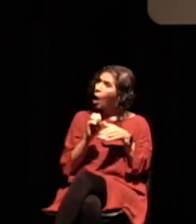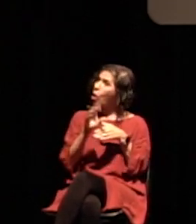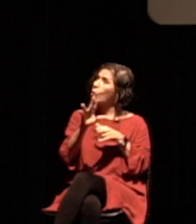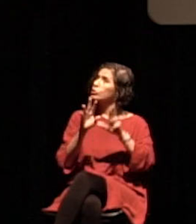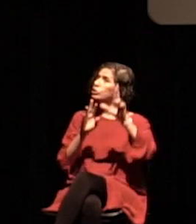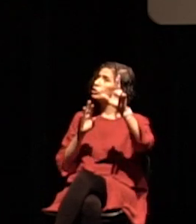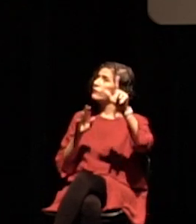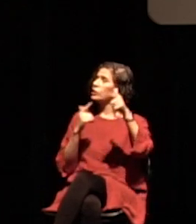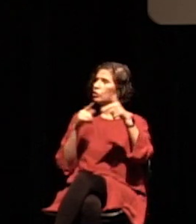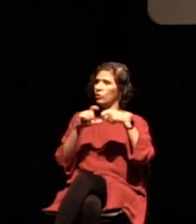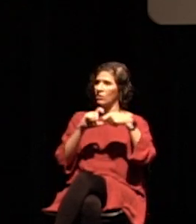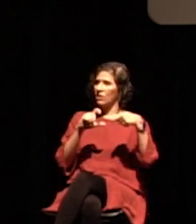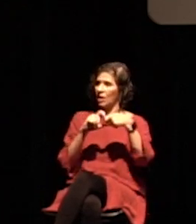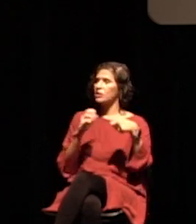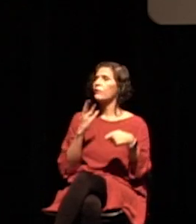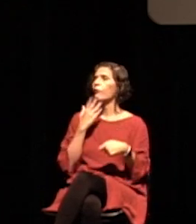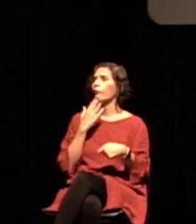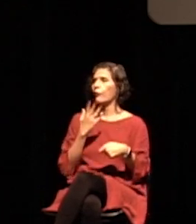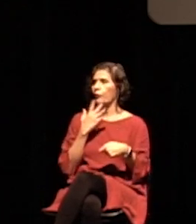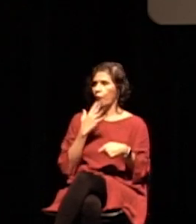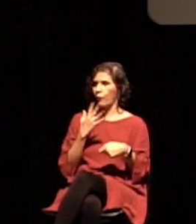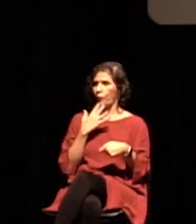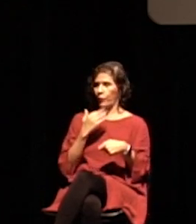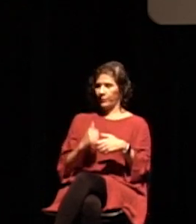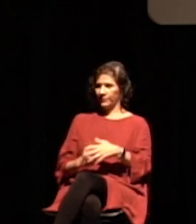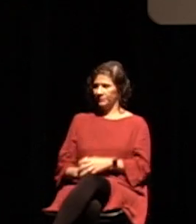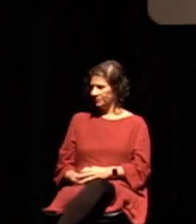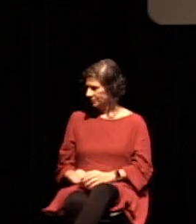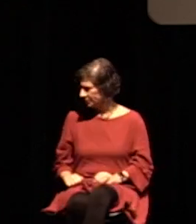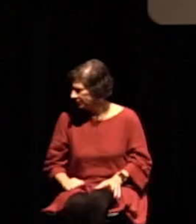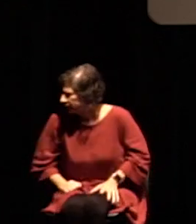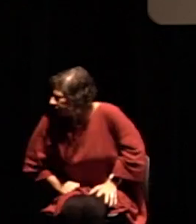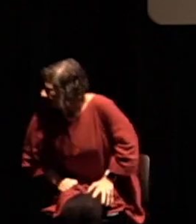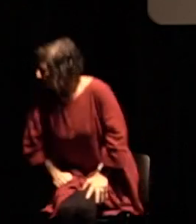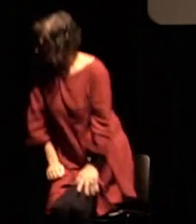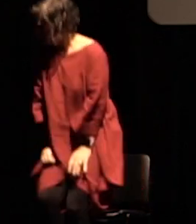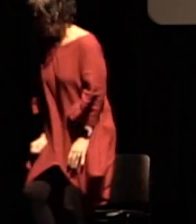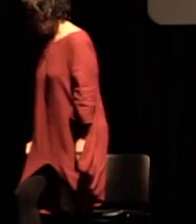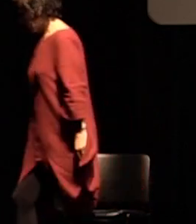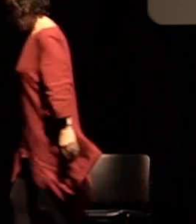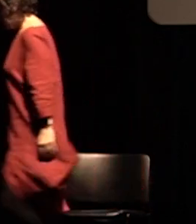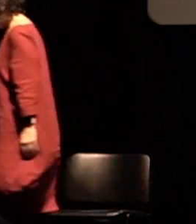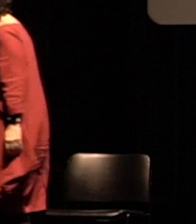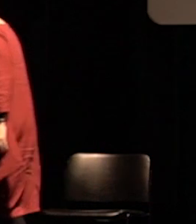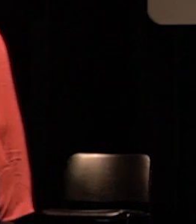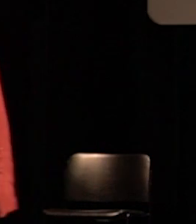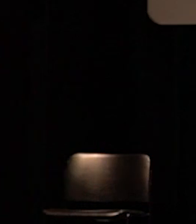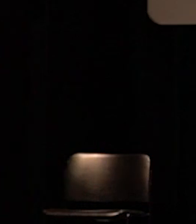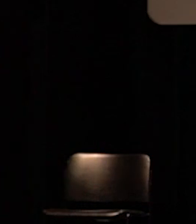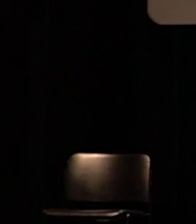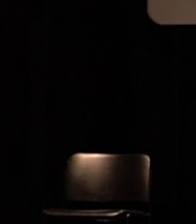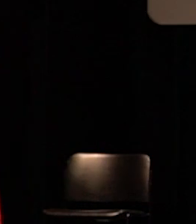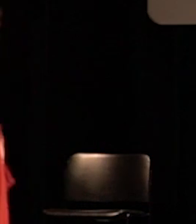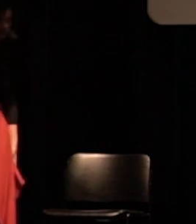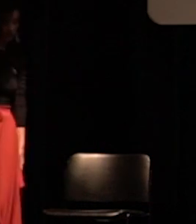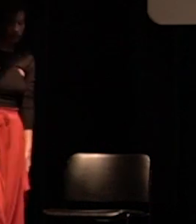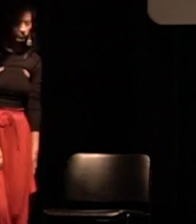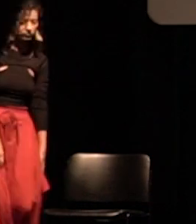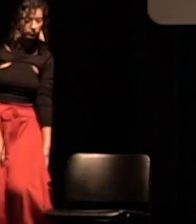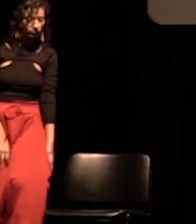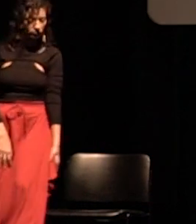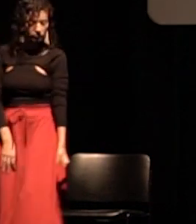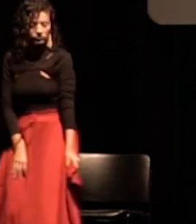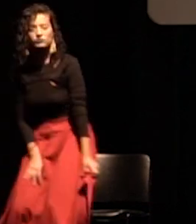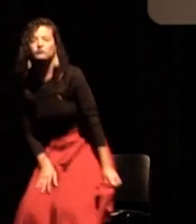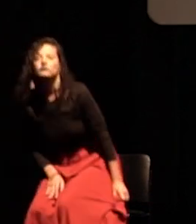cor. Eles eram, então, essas imagens eram projetadas numa parede, eu as filmava e incorporava nos